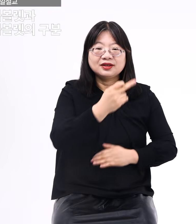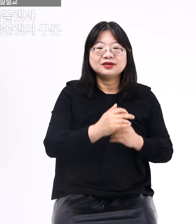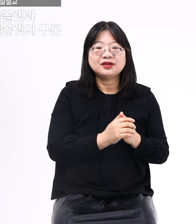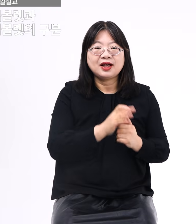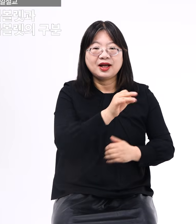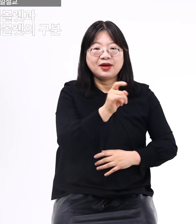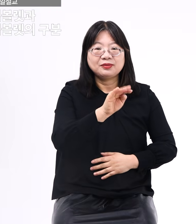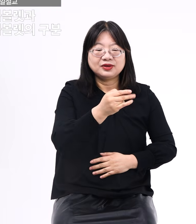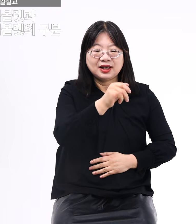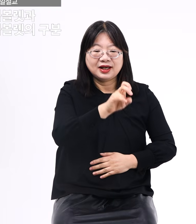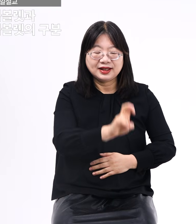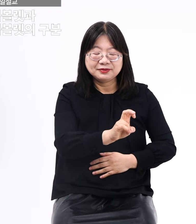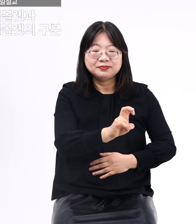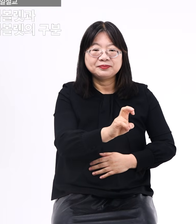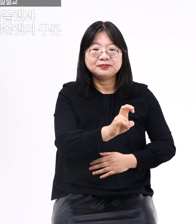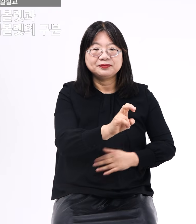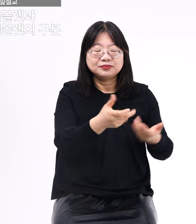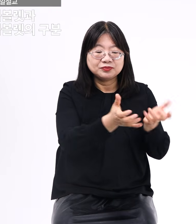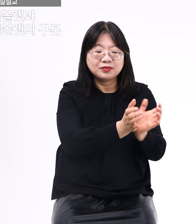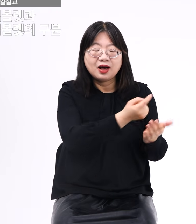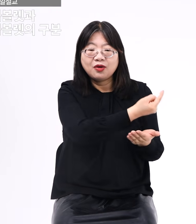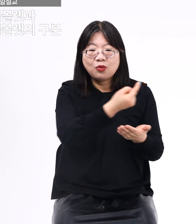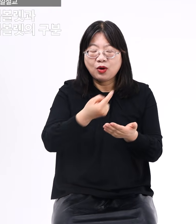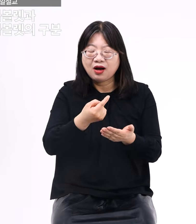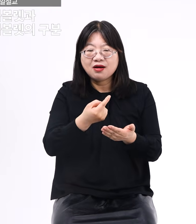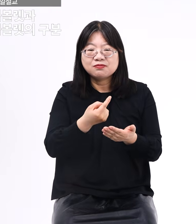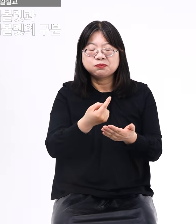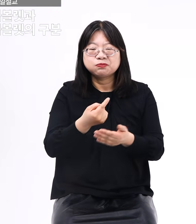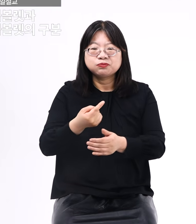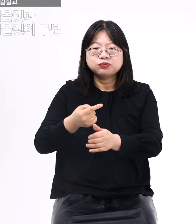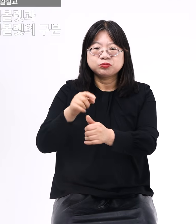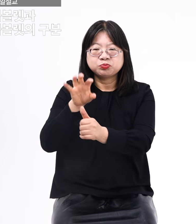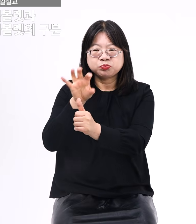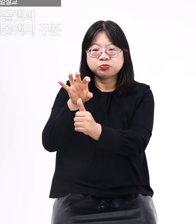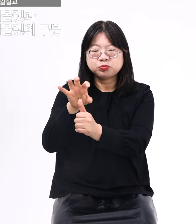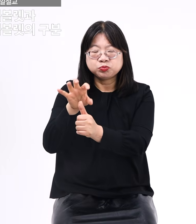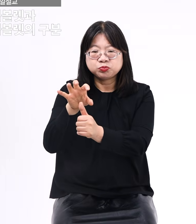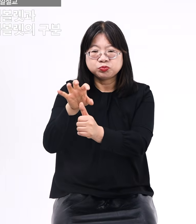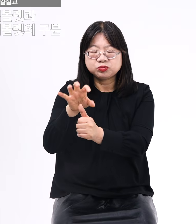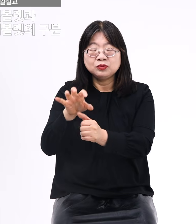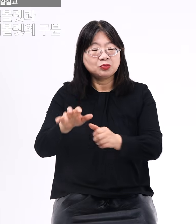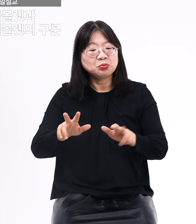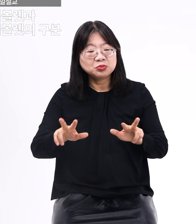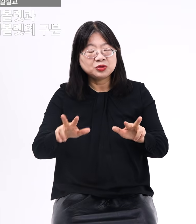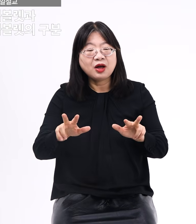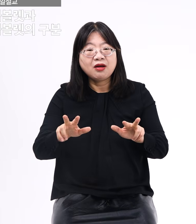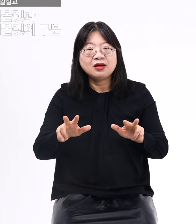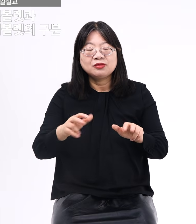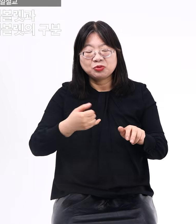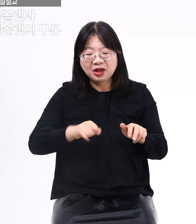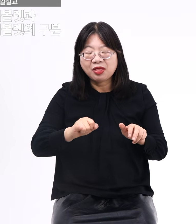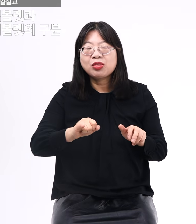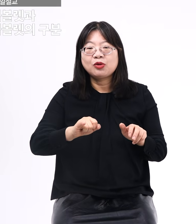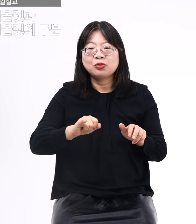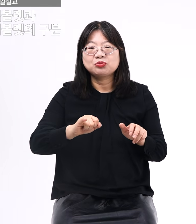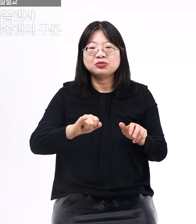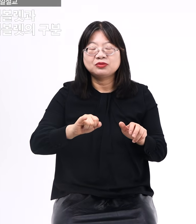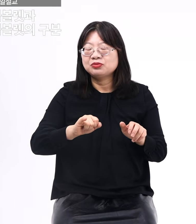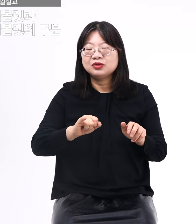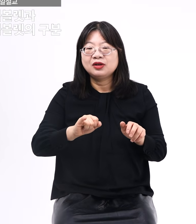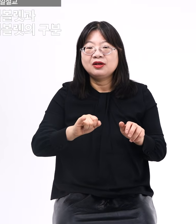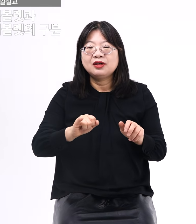시비를 거니까 뭐 이제 더 이상 잃을 것도 없는데 뭐 아니면 도지 뭐 붙어보자.